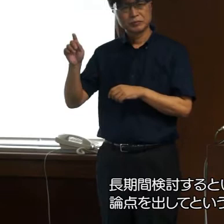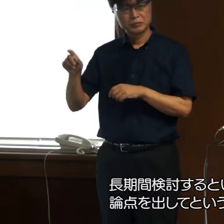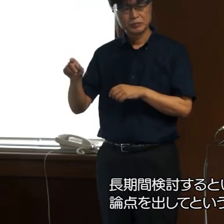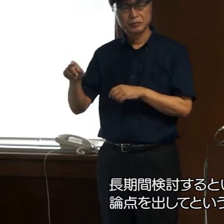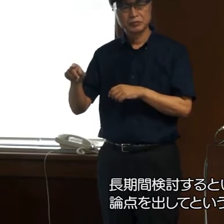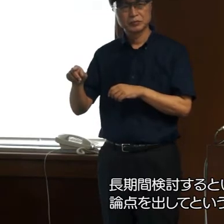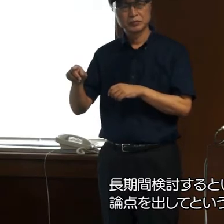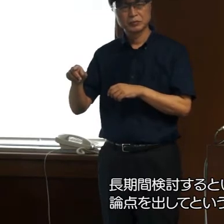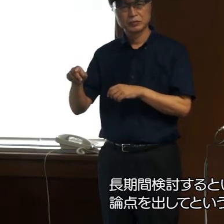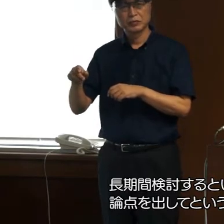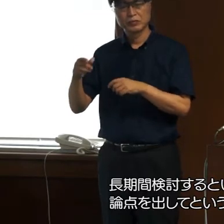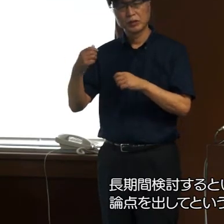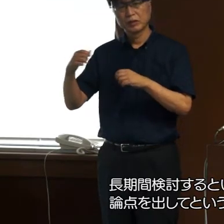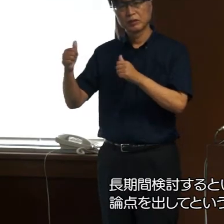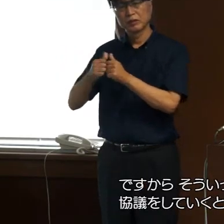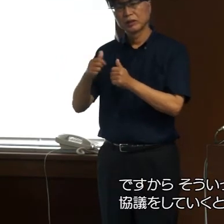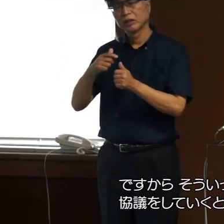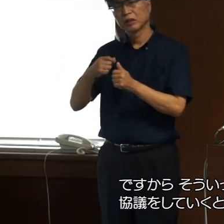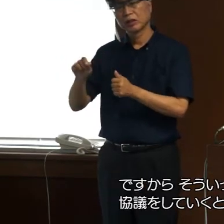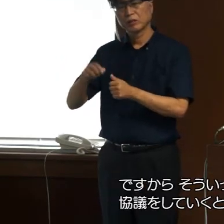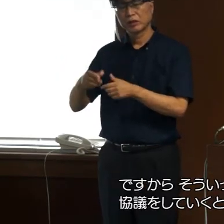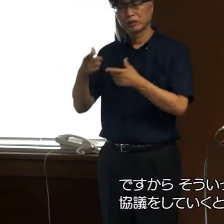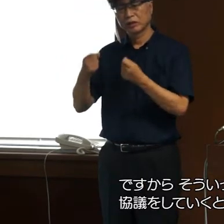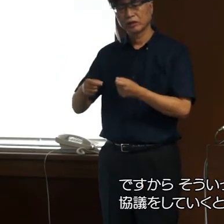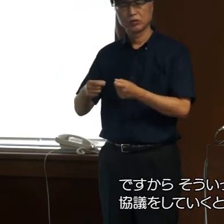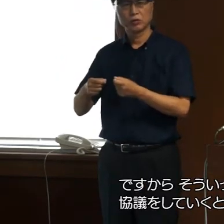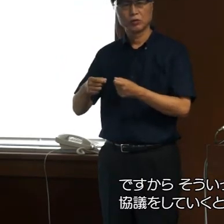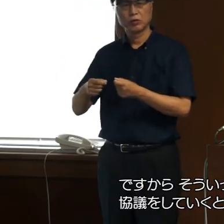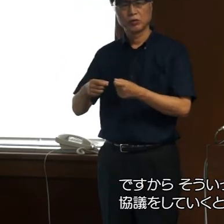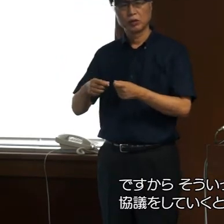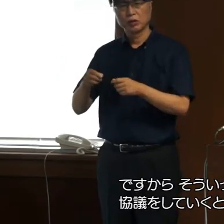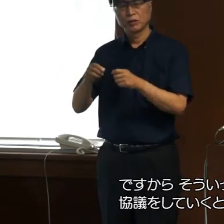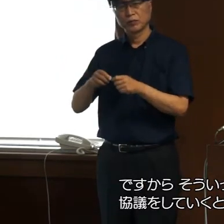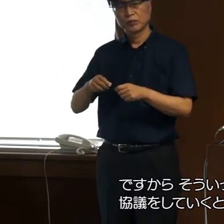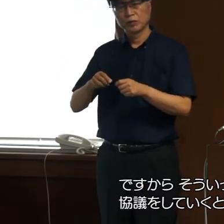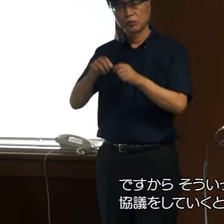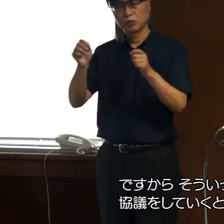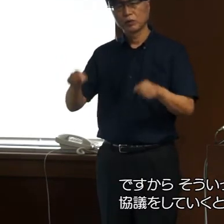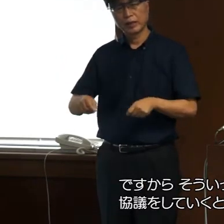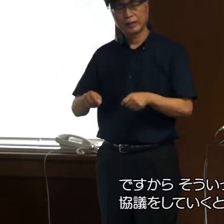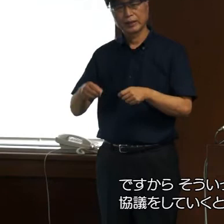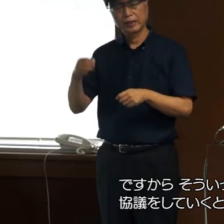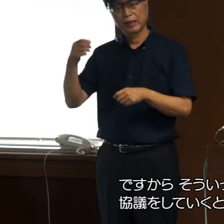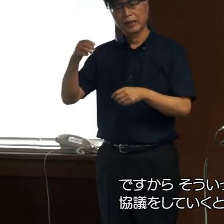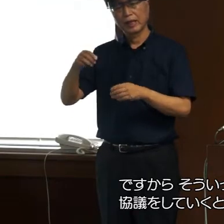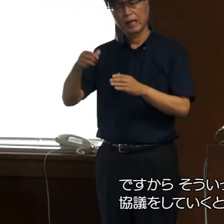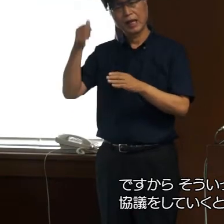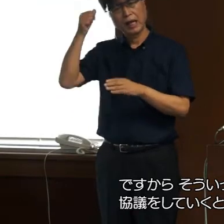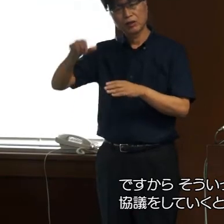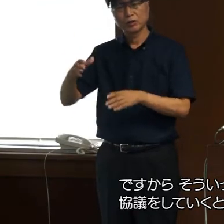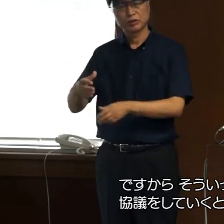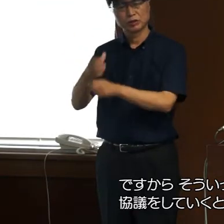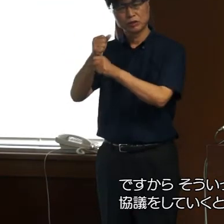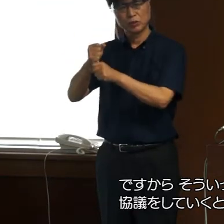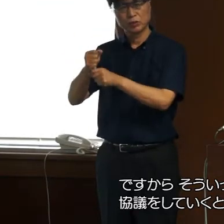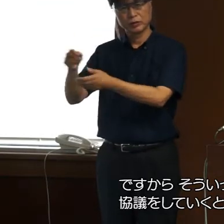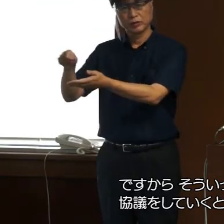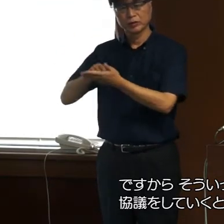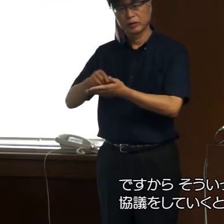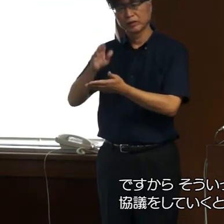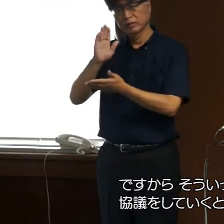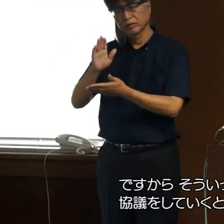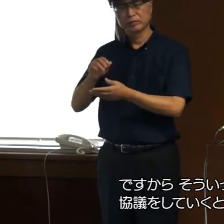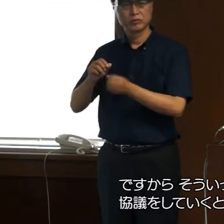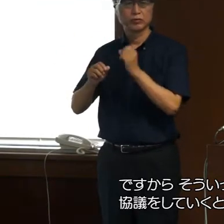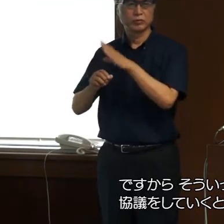っかり論点を出してということなのでね。ですからそういった中で、お互い協議をしていく